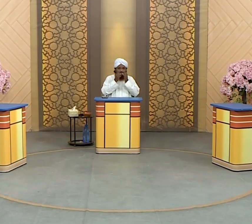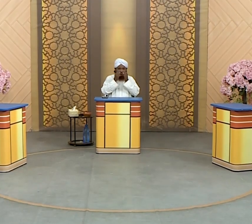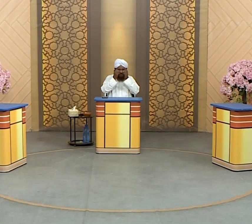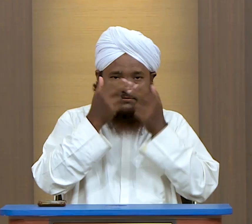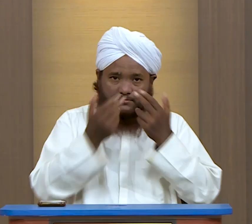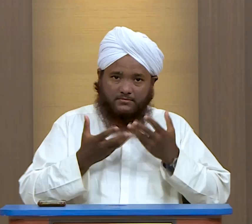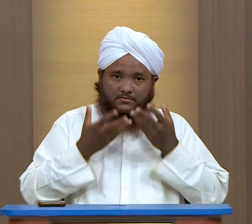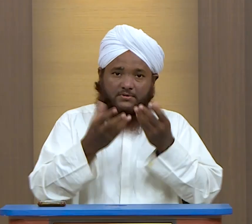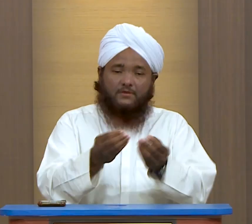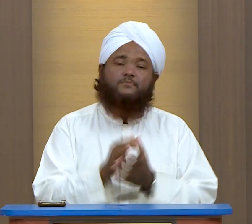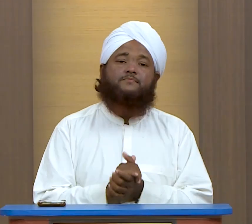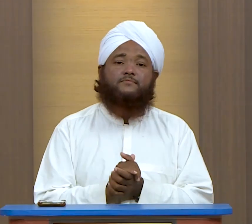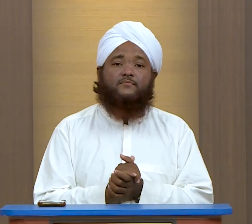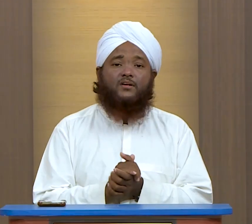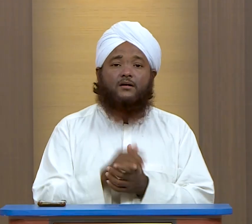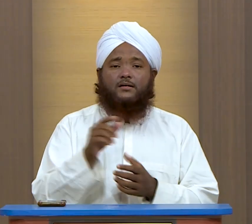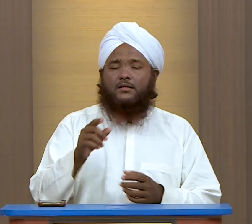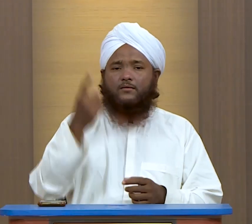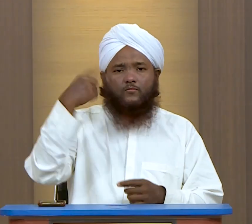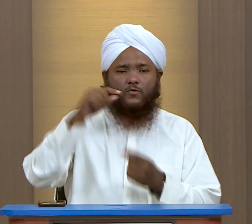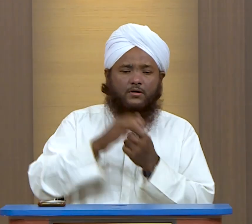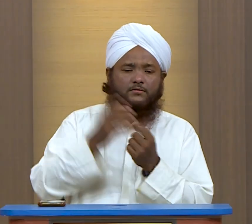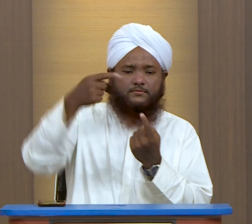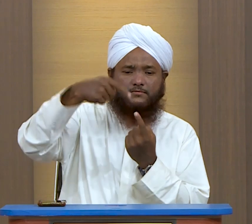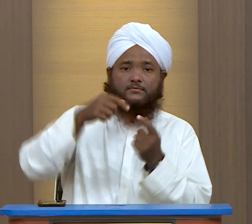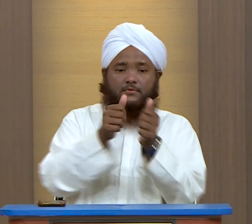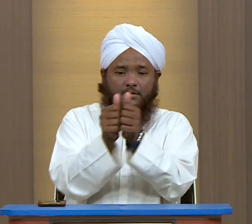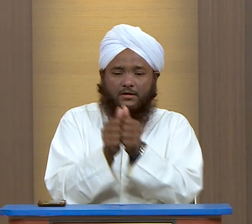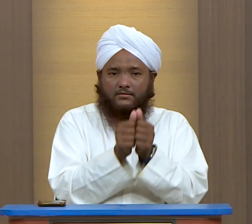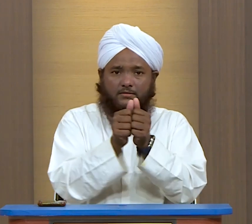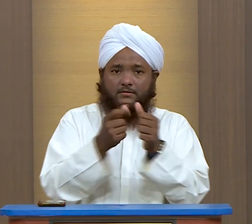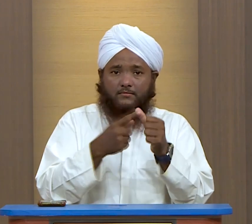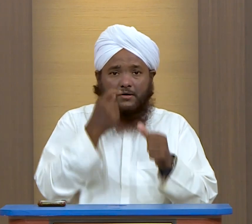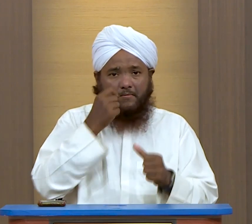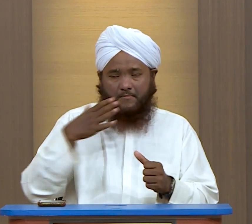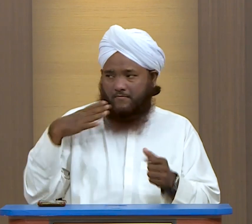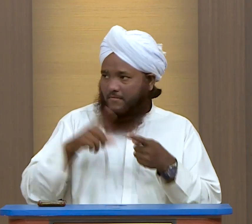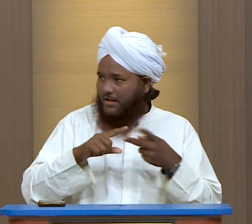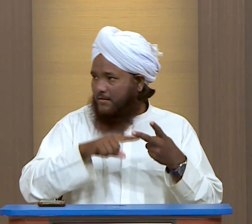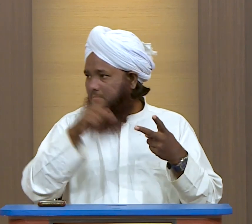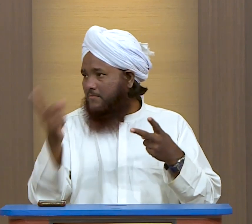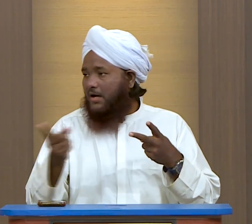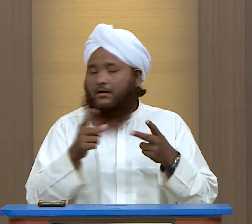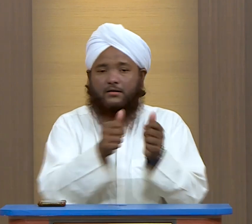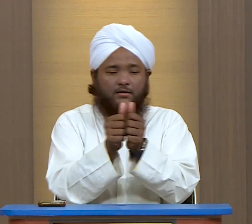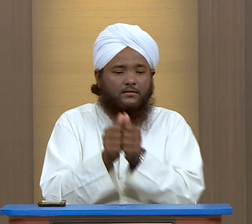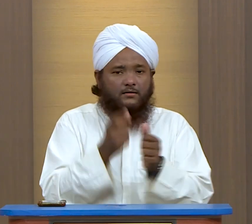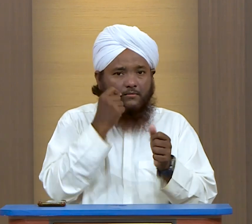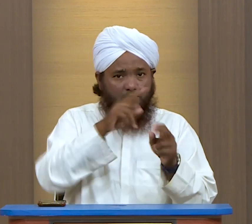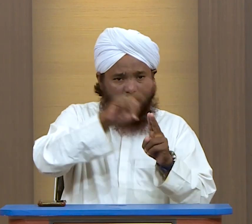ہیں۔ حضرت سیدنا عبداللہ بن سلام رضی اللہ عنہ اپنے بھائی حضرت سیدنا عثمان رضی اللہ عنہ سے ملاقات کے لیے گئے۔